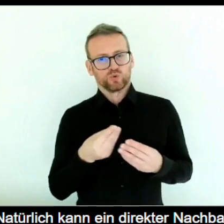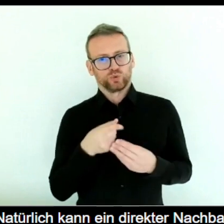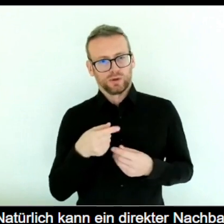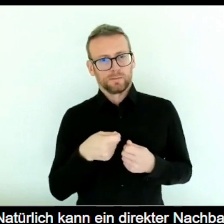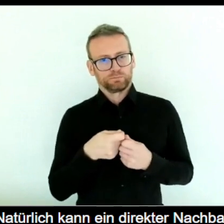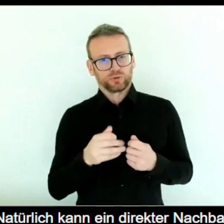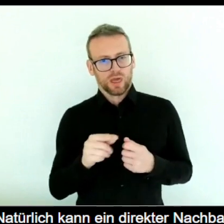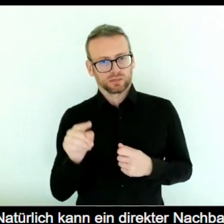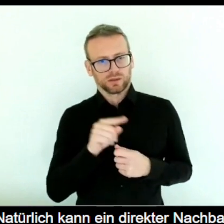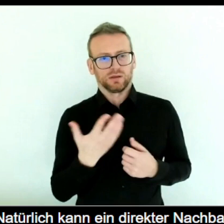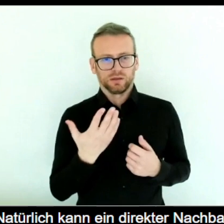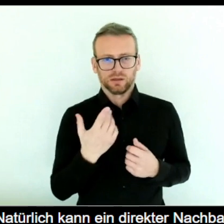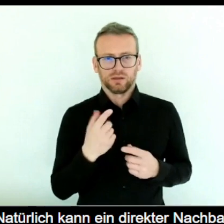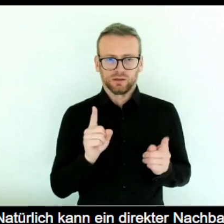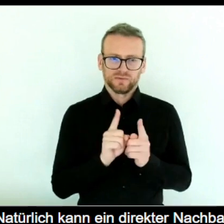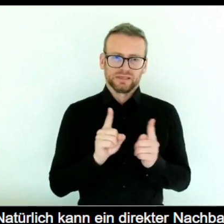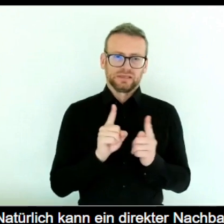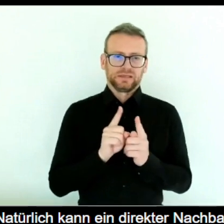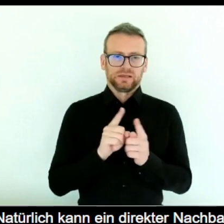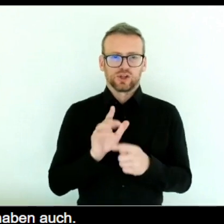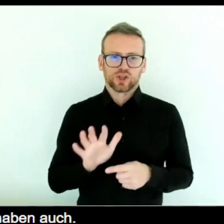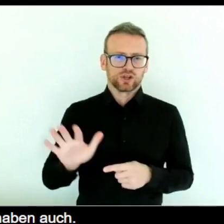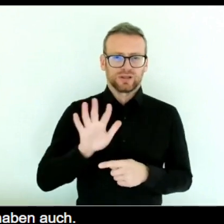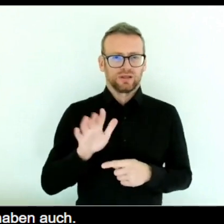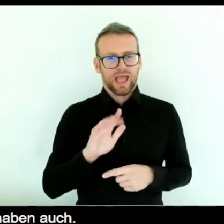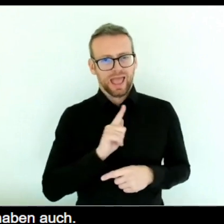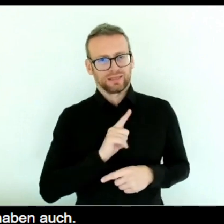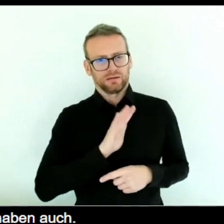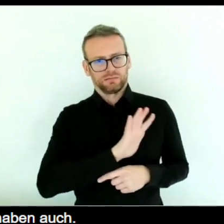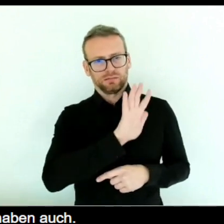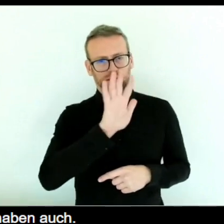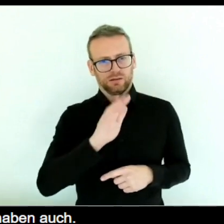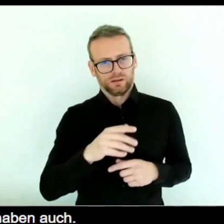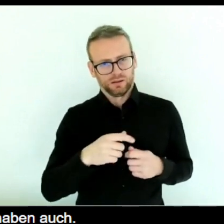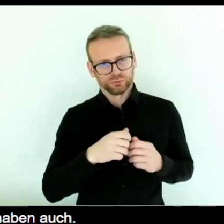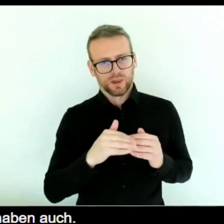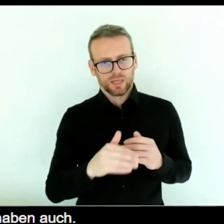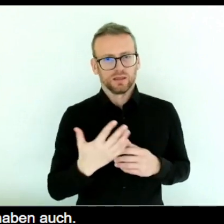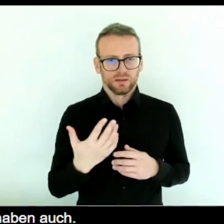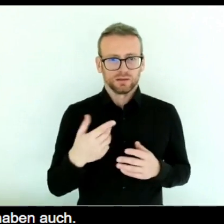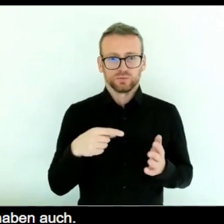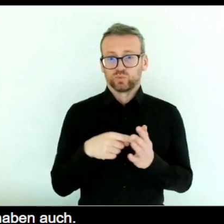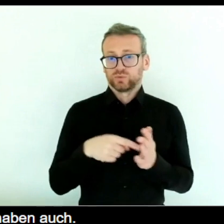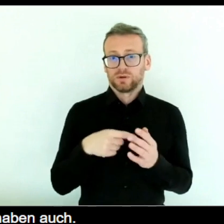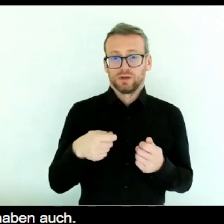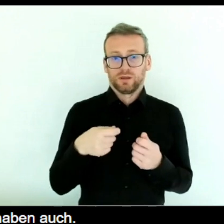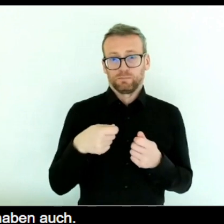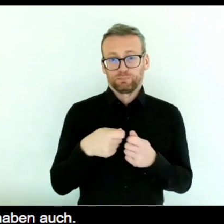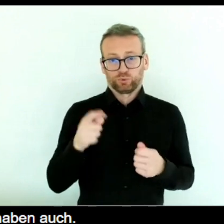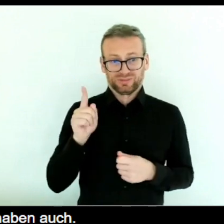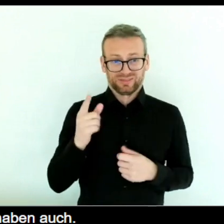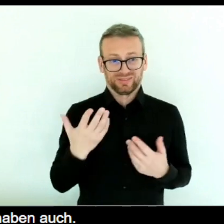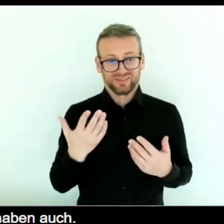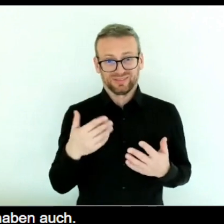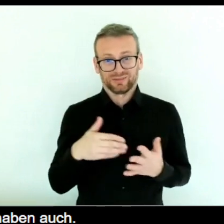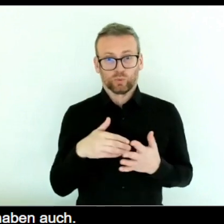wirklich den Reiz, dass es deutschlandweit gilt, dass man nicht wieder an Landesgrenzen ein neues Ticket braucht, dass man wieder auf das und das